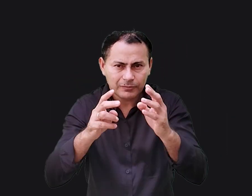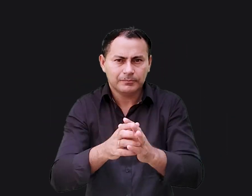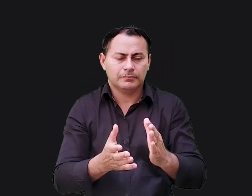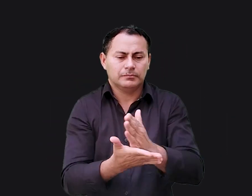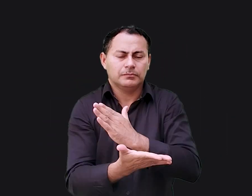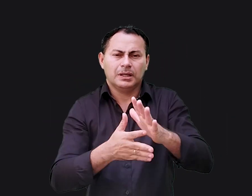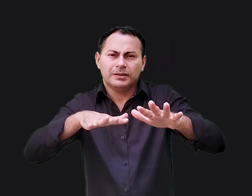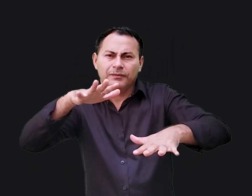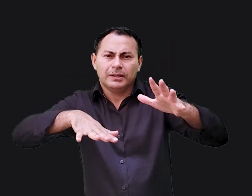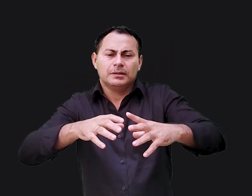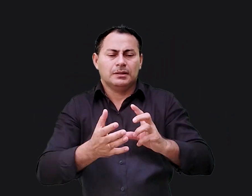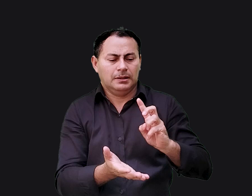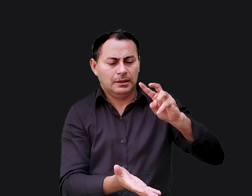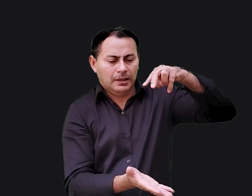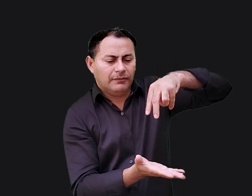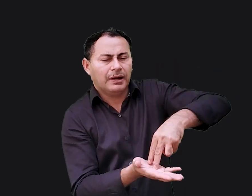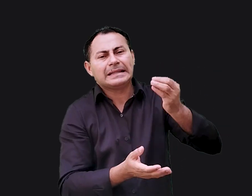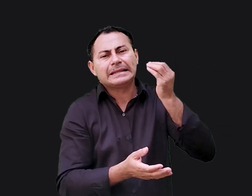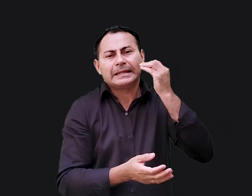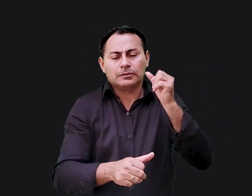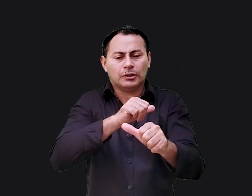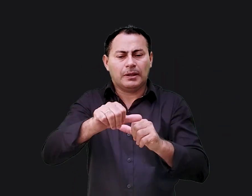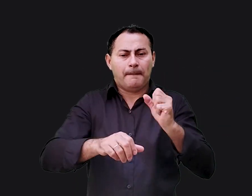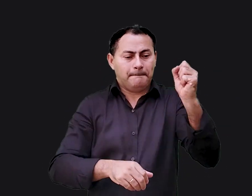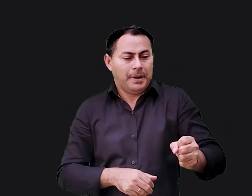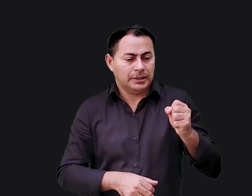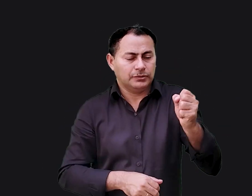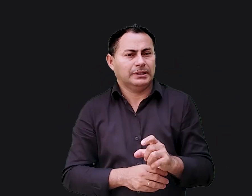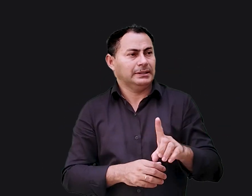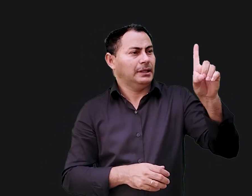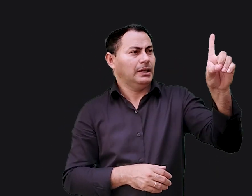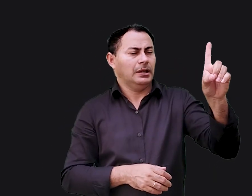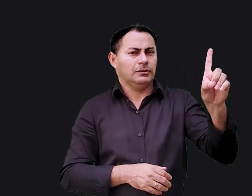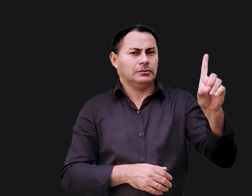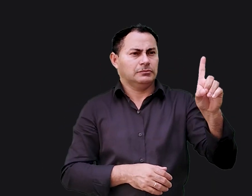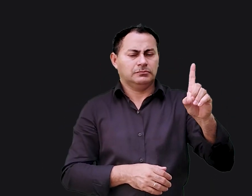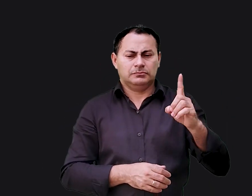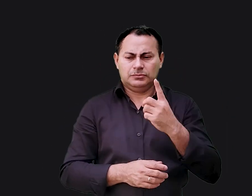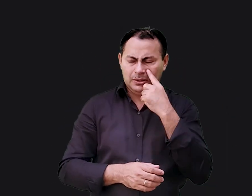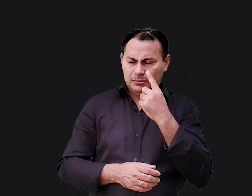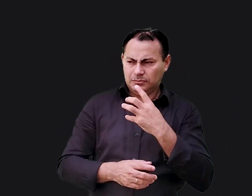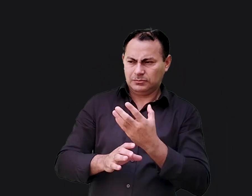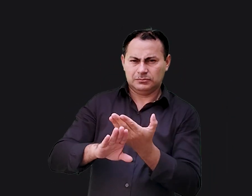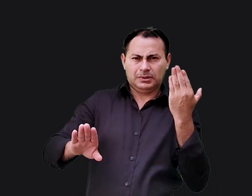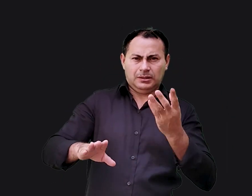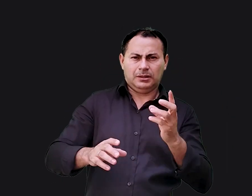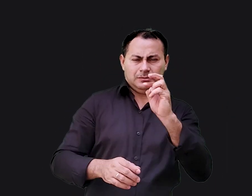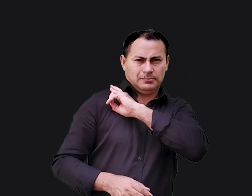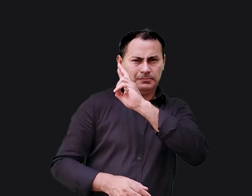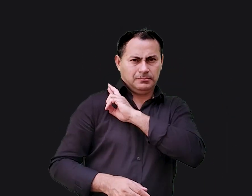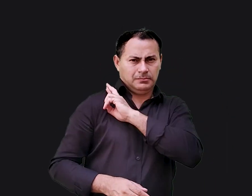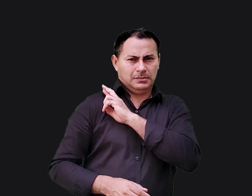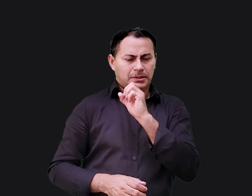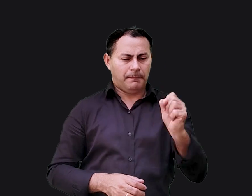vimos, algumas vezes ele se levanta e tenta se tornar pastor, e então Deus, o pastor, fica isento da responsabilidade